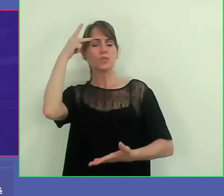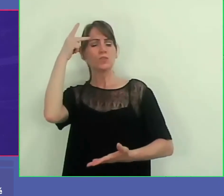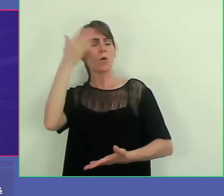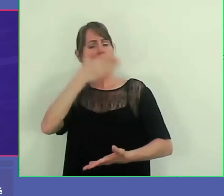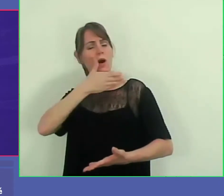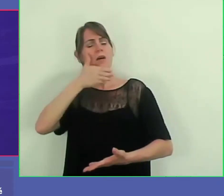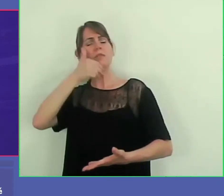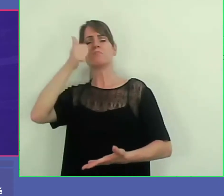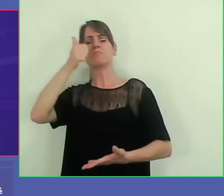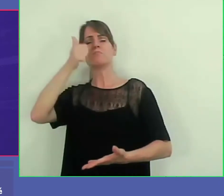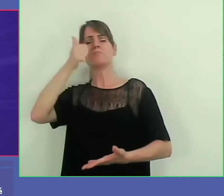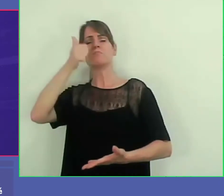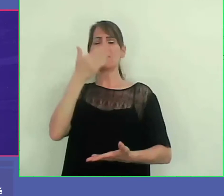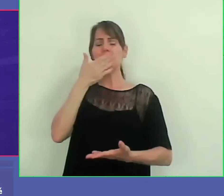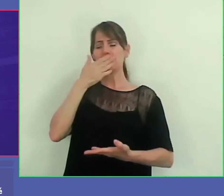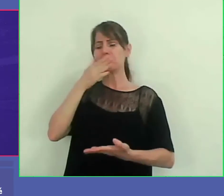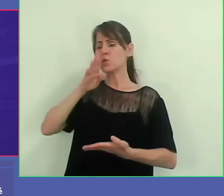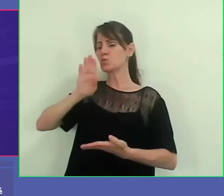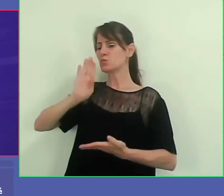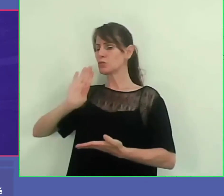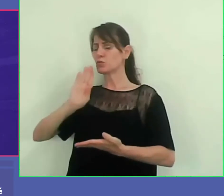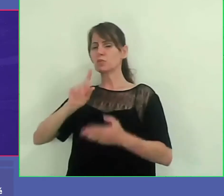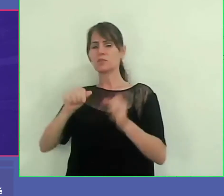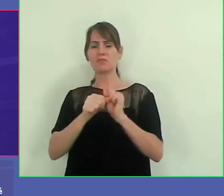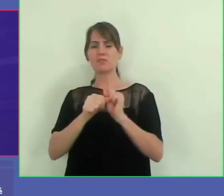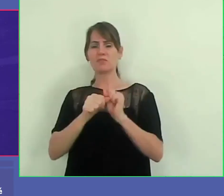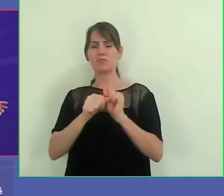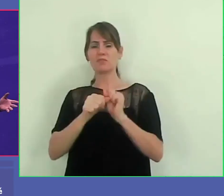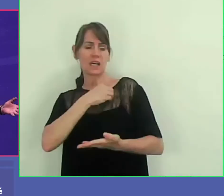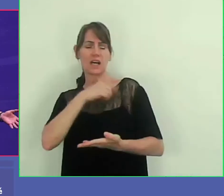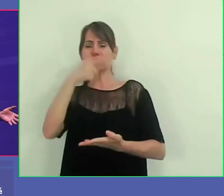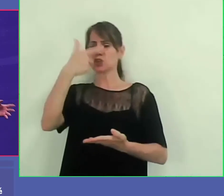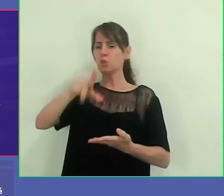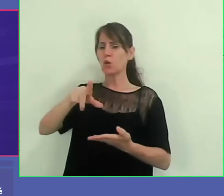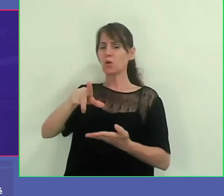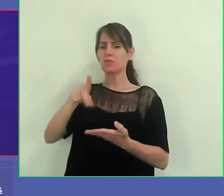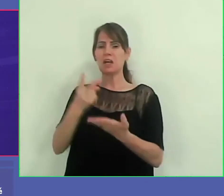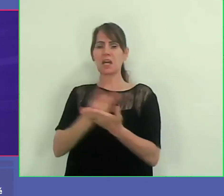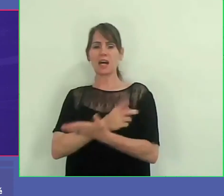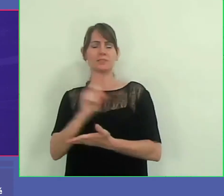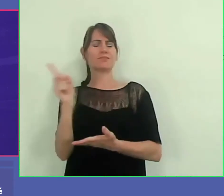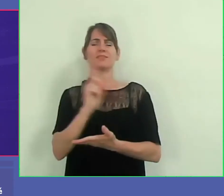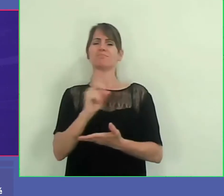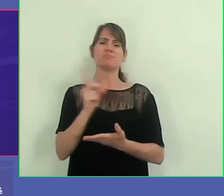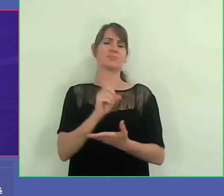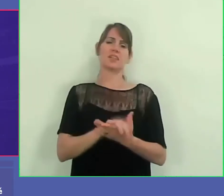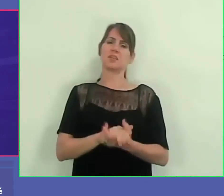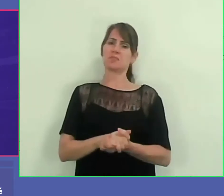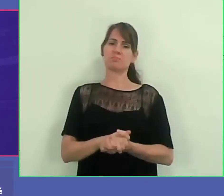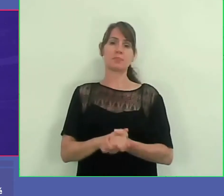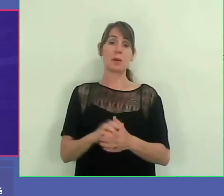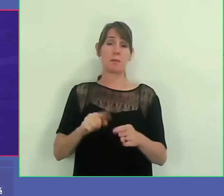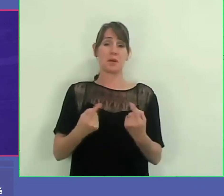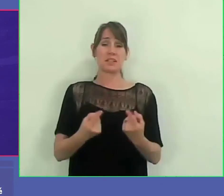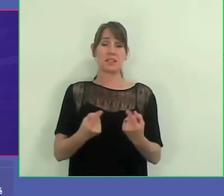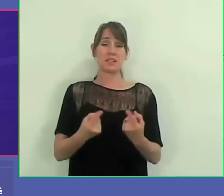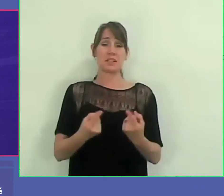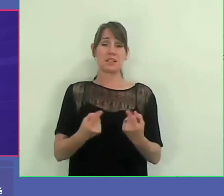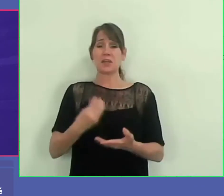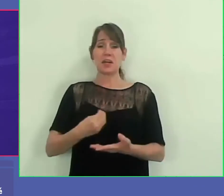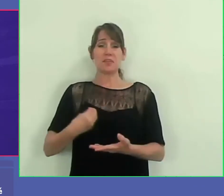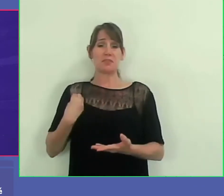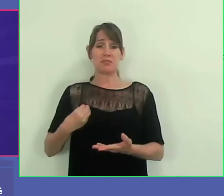juro que não vou repetir esses mesmos erros. Irmão, não adianta. Se você está na esfera terrena, você